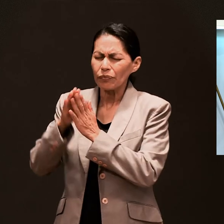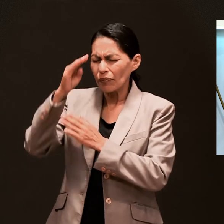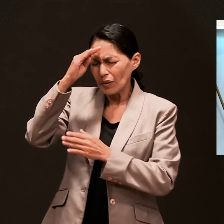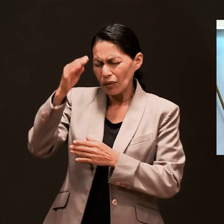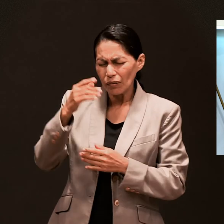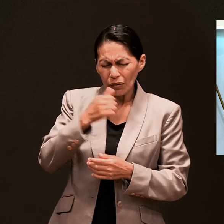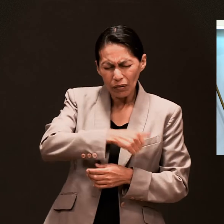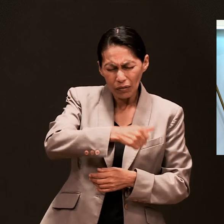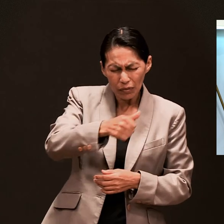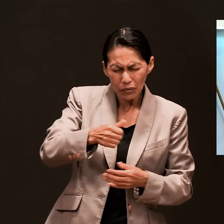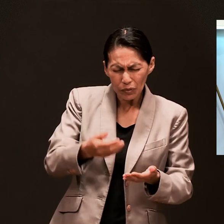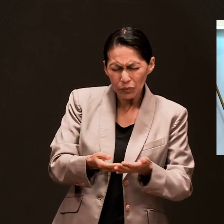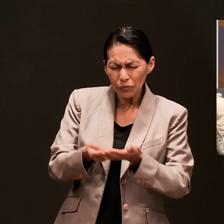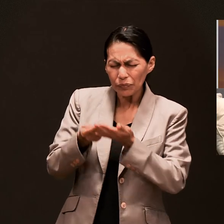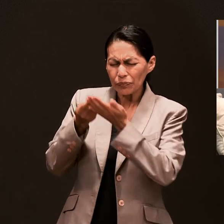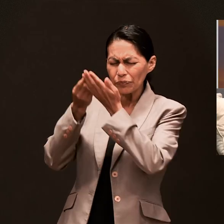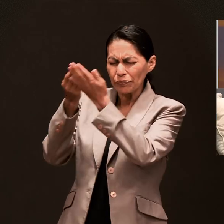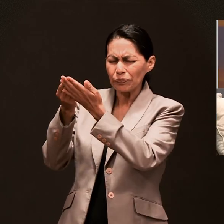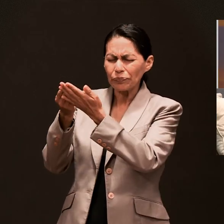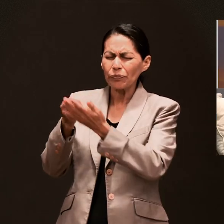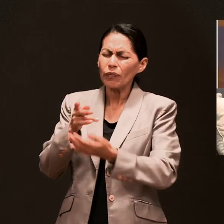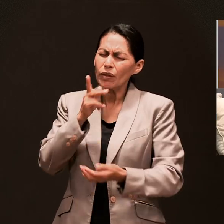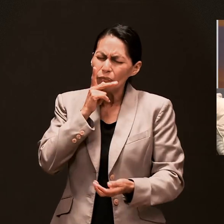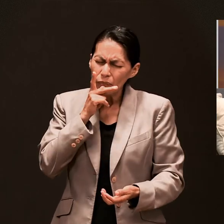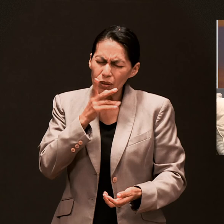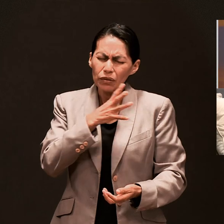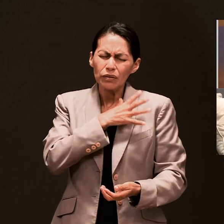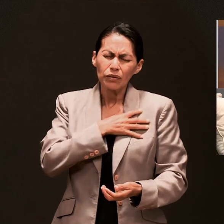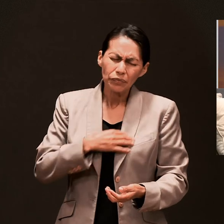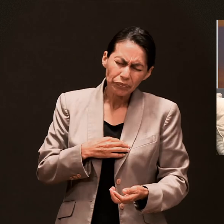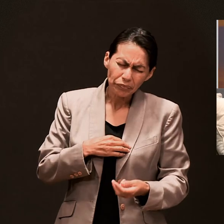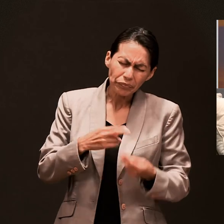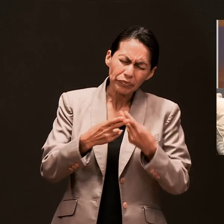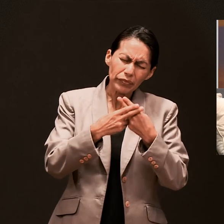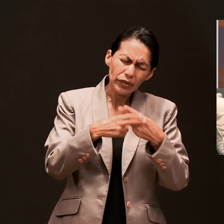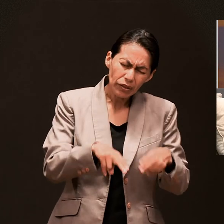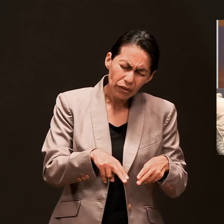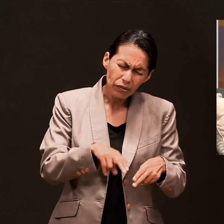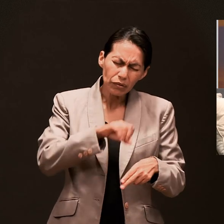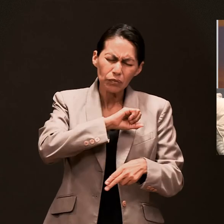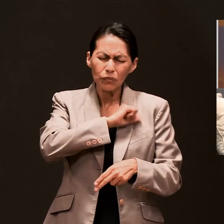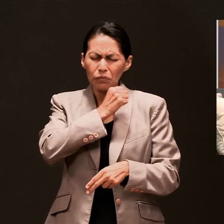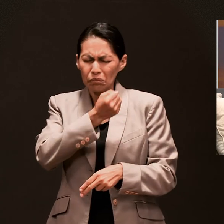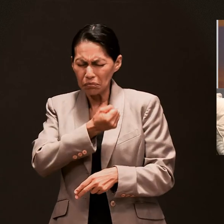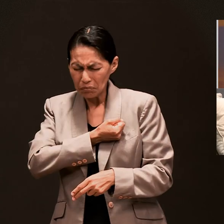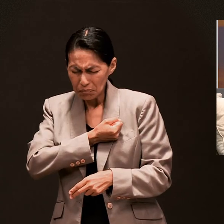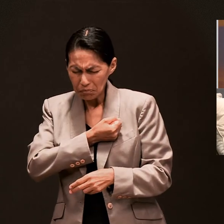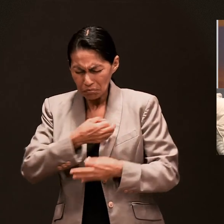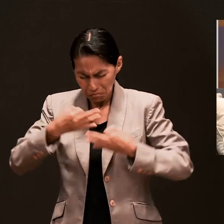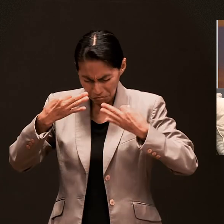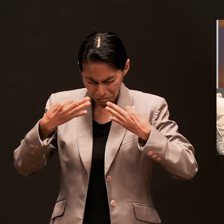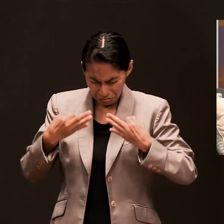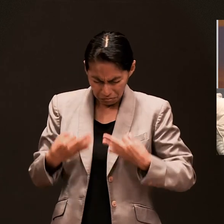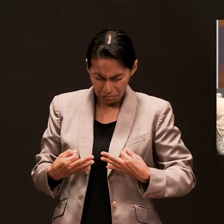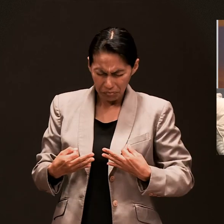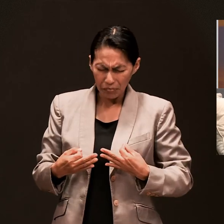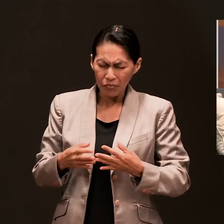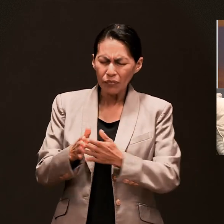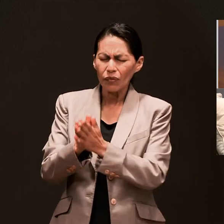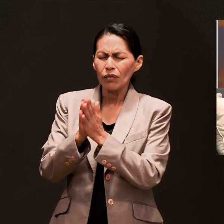tus manos a todos ellos por los padres por sus hijos por los nietos